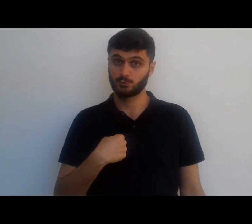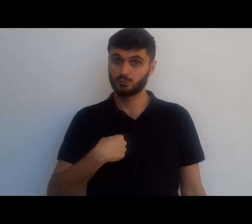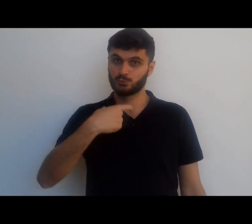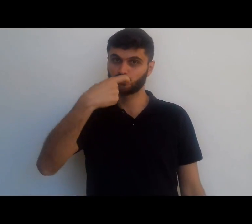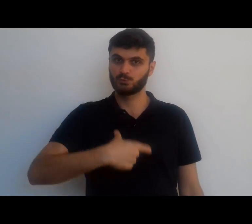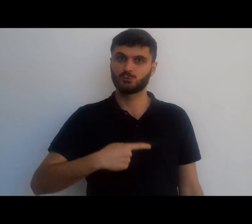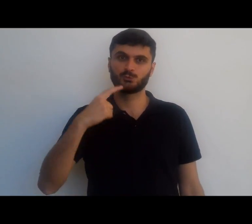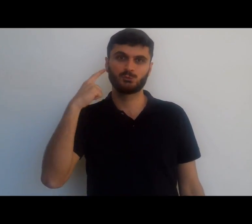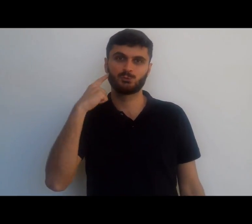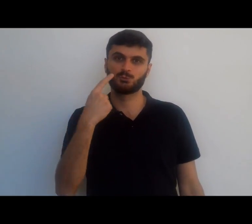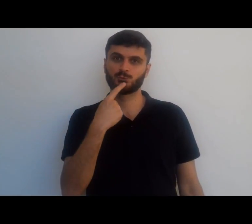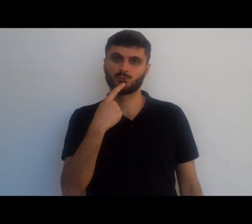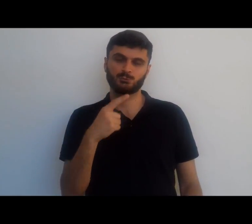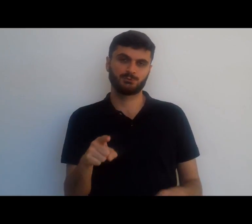também.